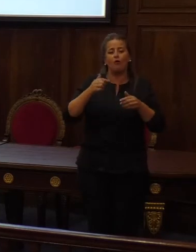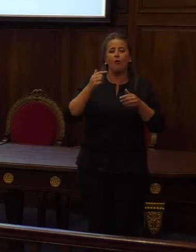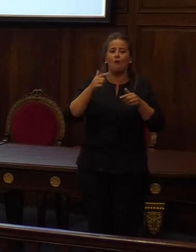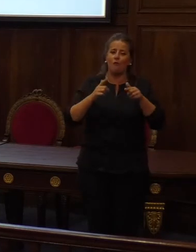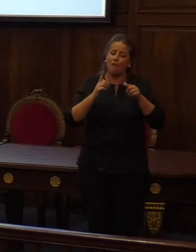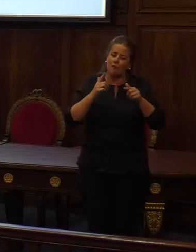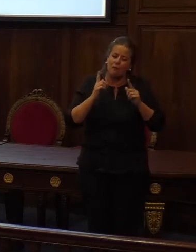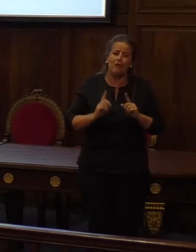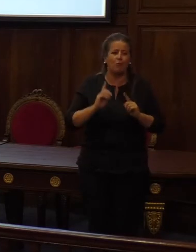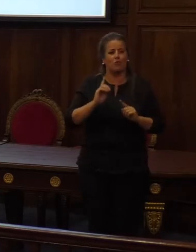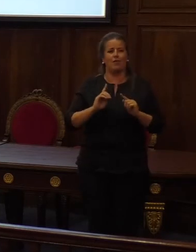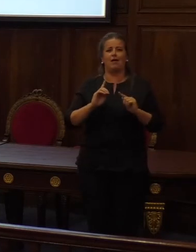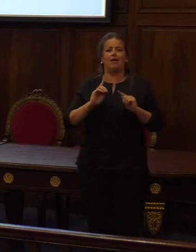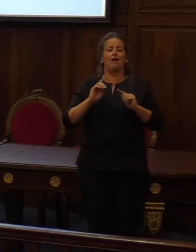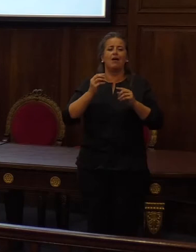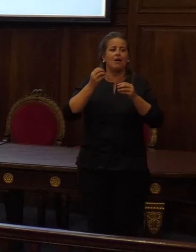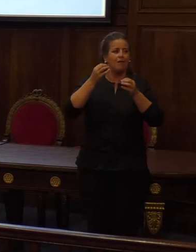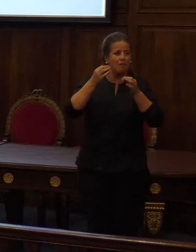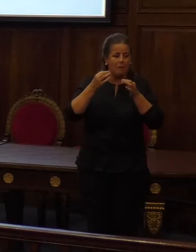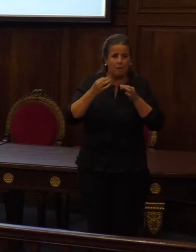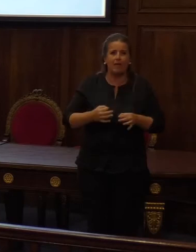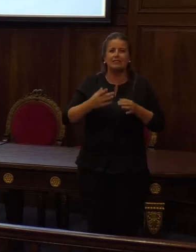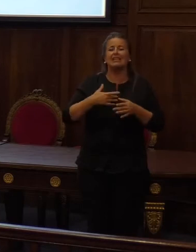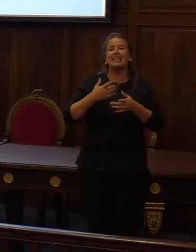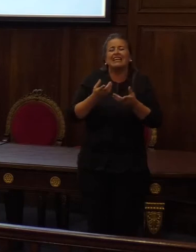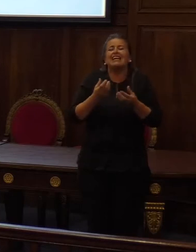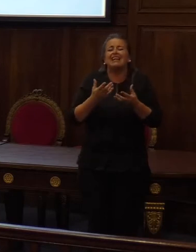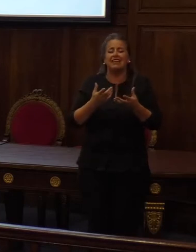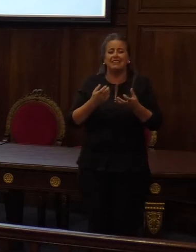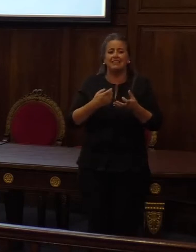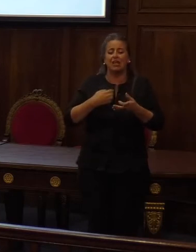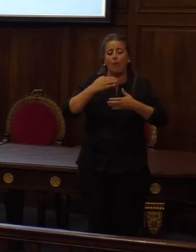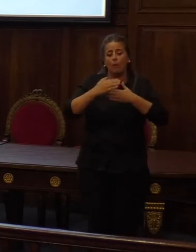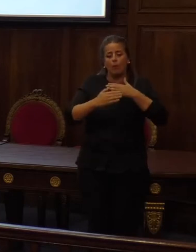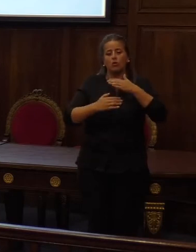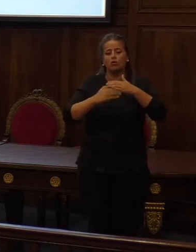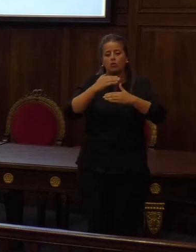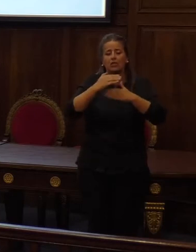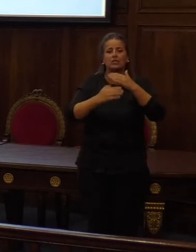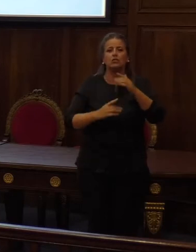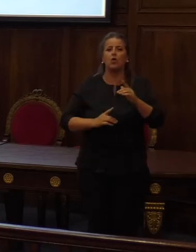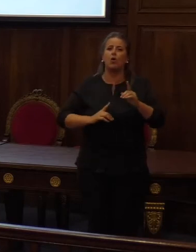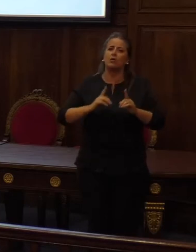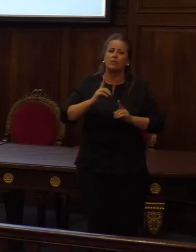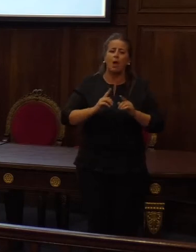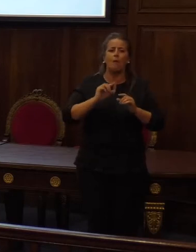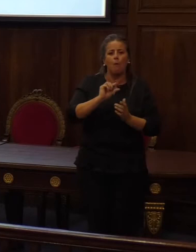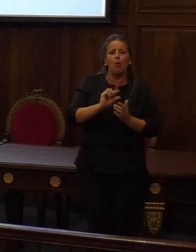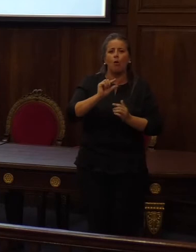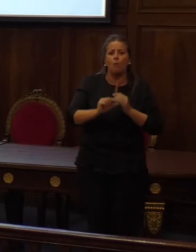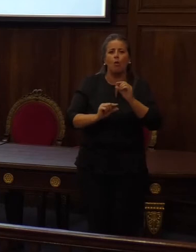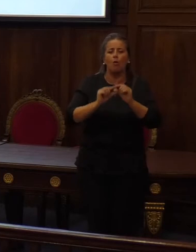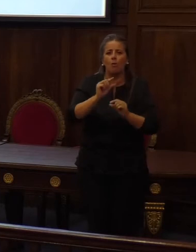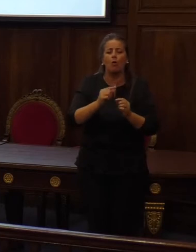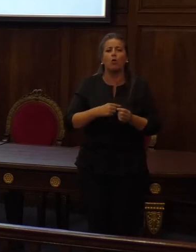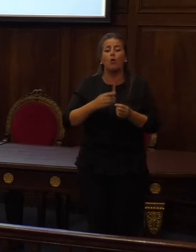ser partícipes de las instancias y de los procesos que tiene la Universidad de la República en tanto